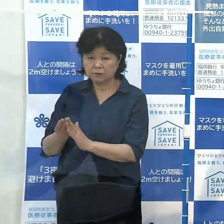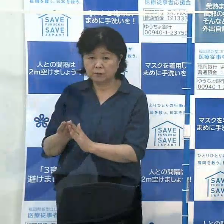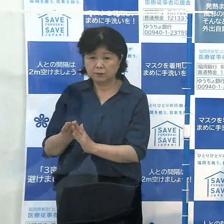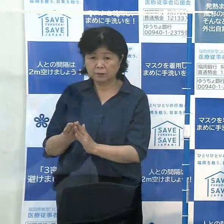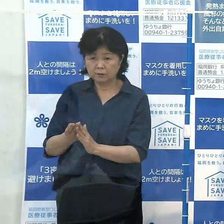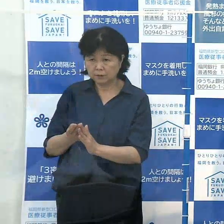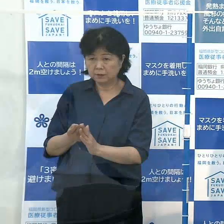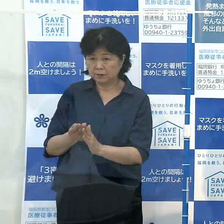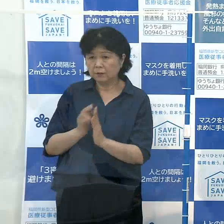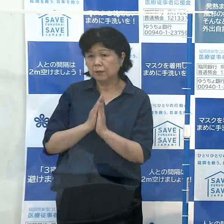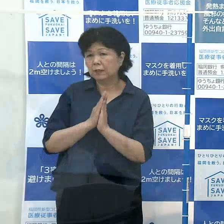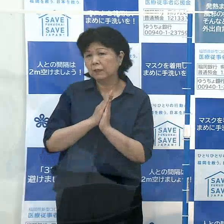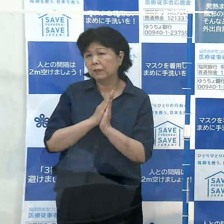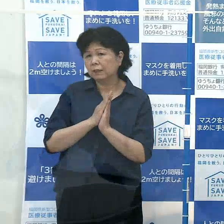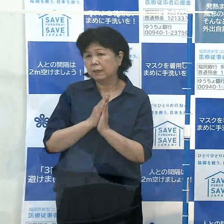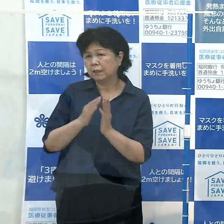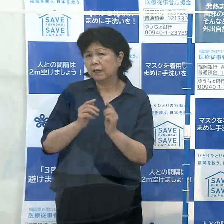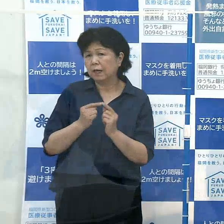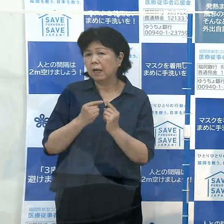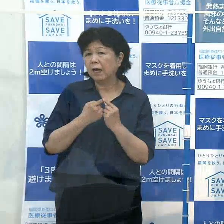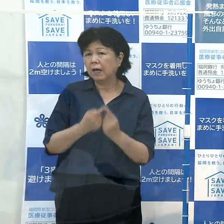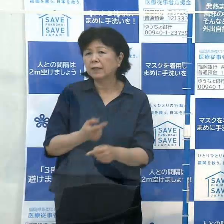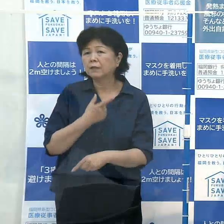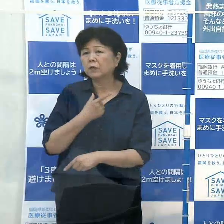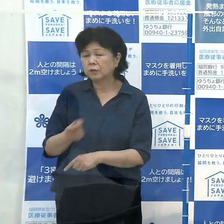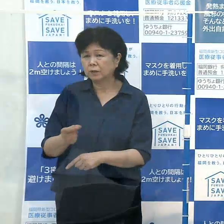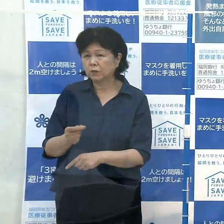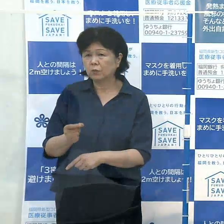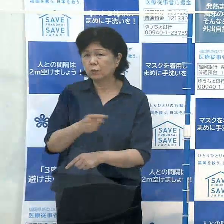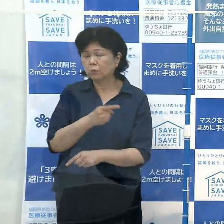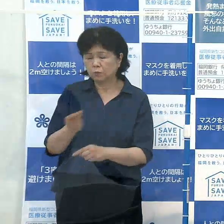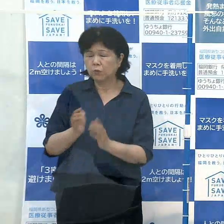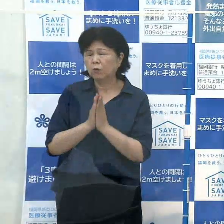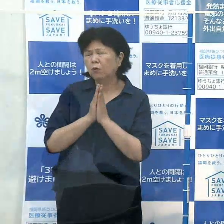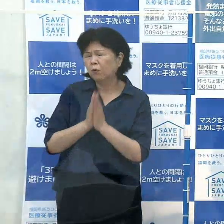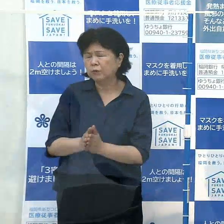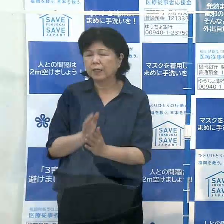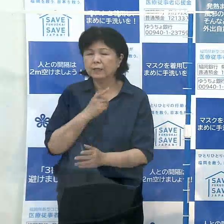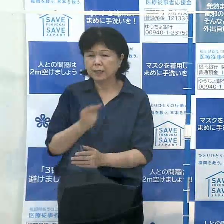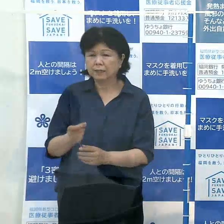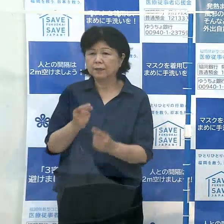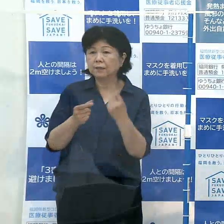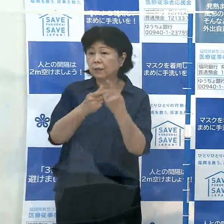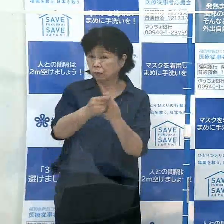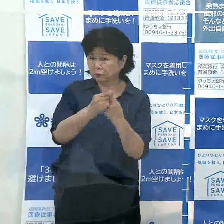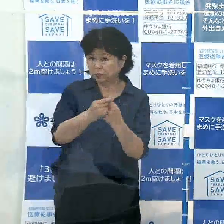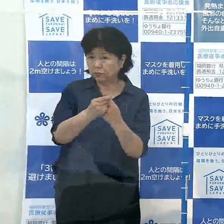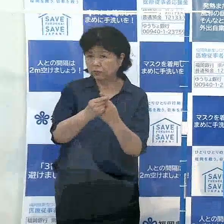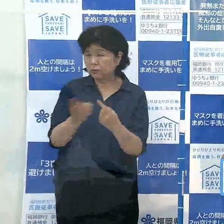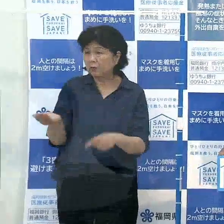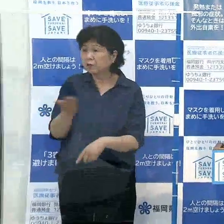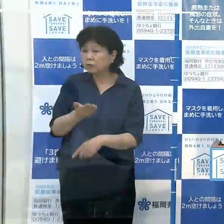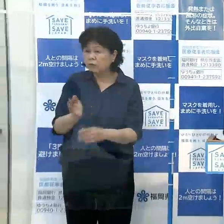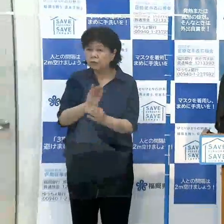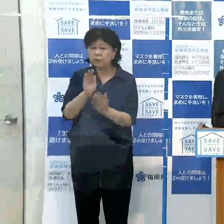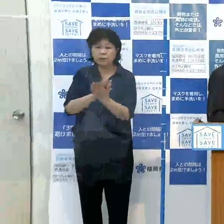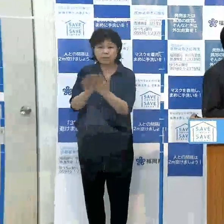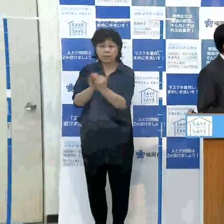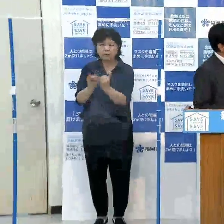それに従っていただきたい、これを第一強くお願いをしたいと思っております。それから県民